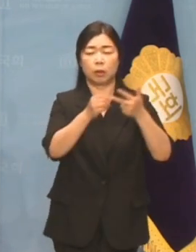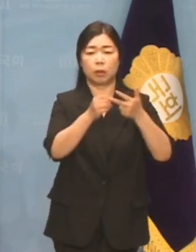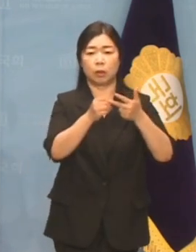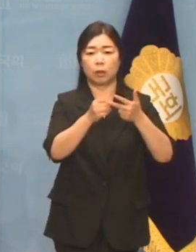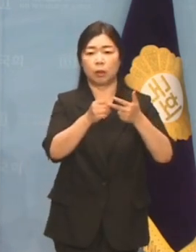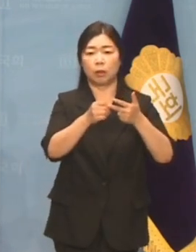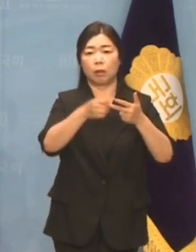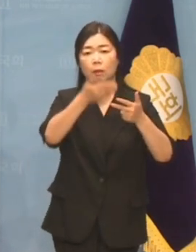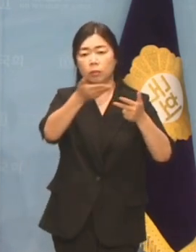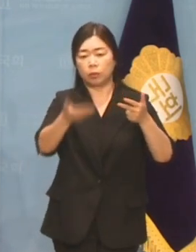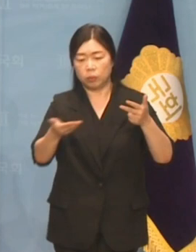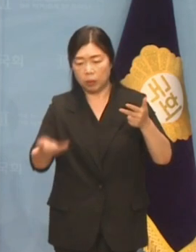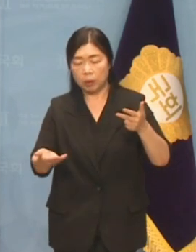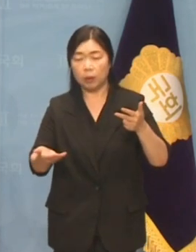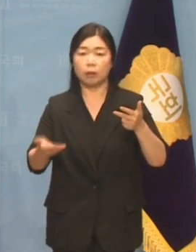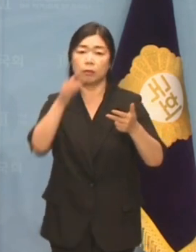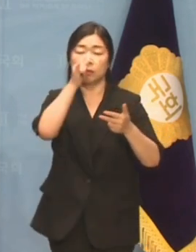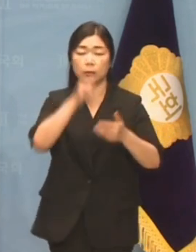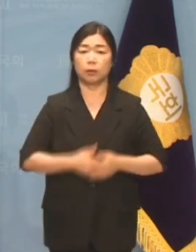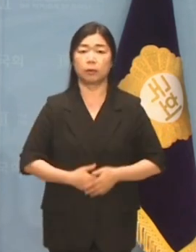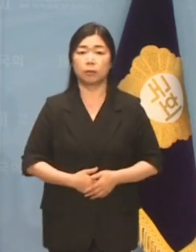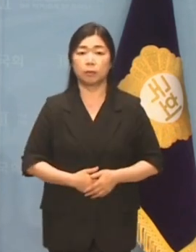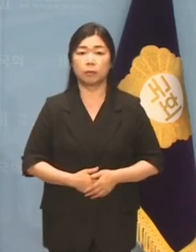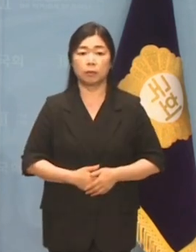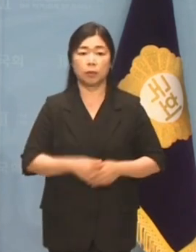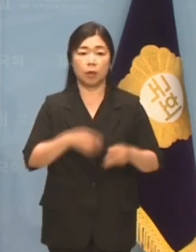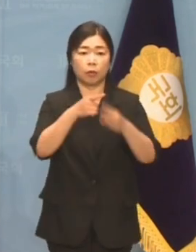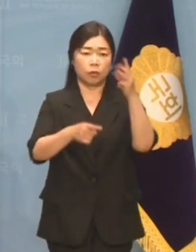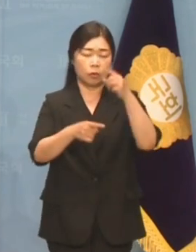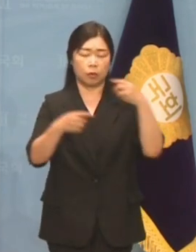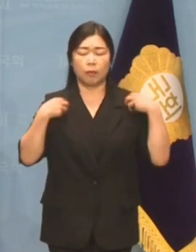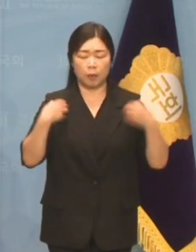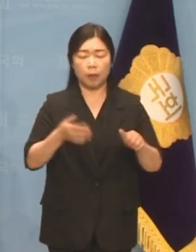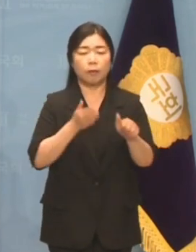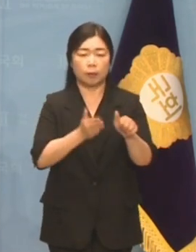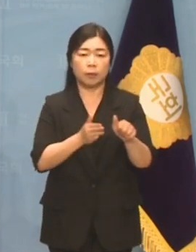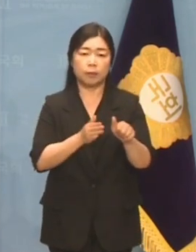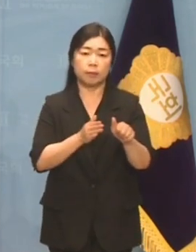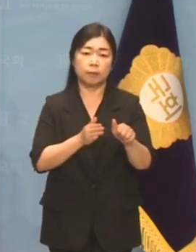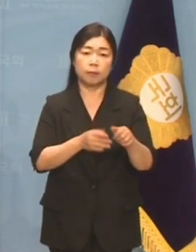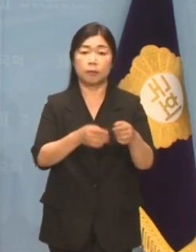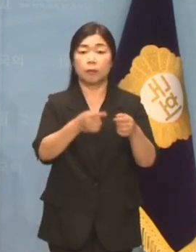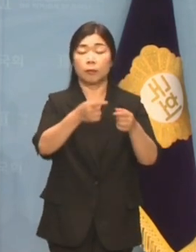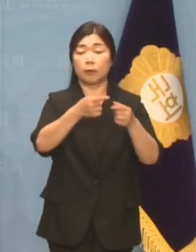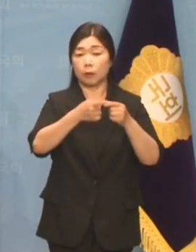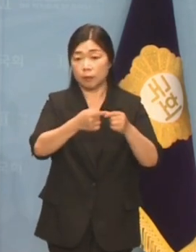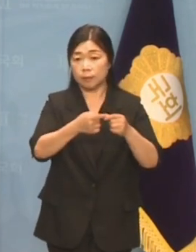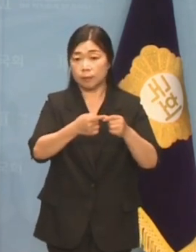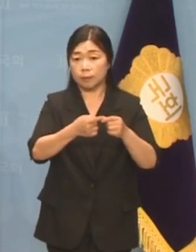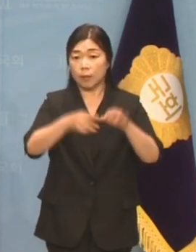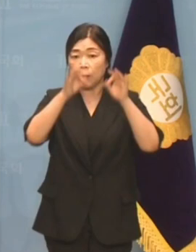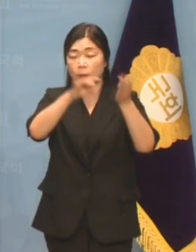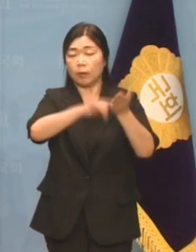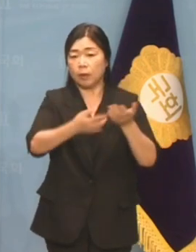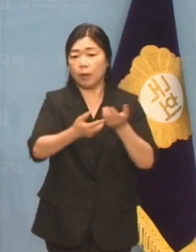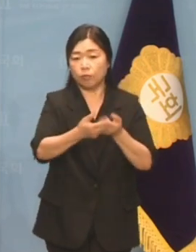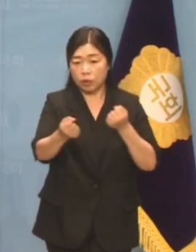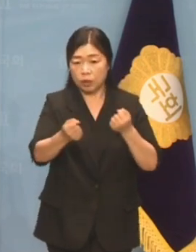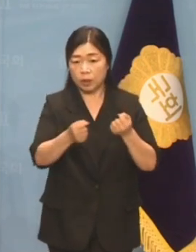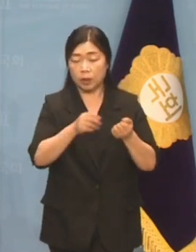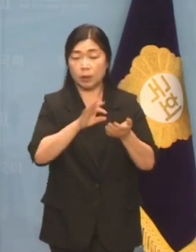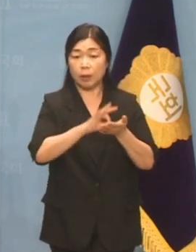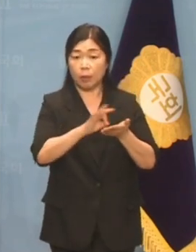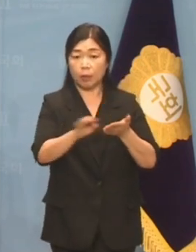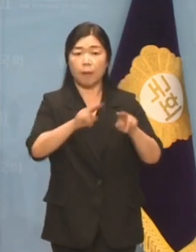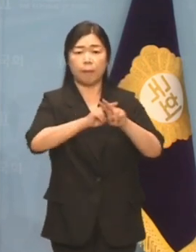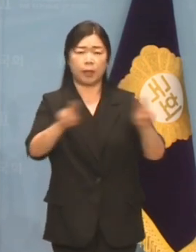떨어졌습니다. 윤석열 정부에 강력히 요청합니다. 첫째, 수신료 분리징수는